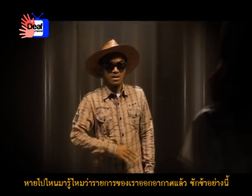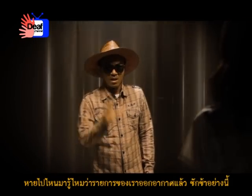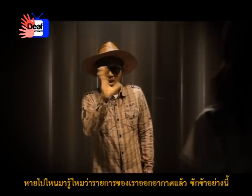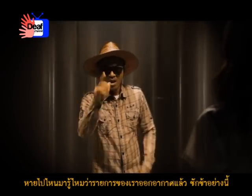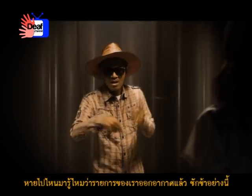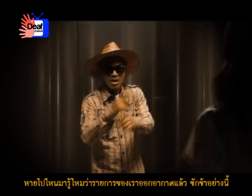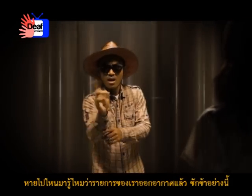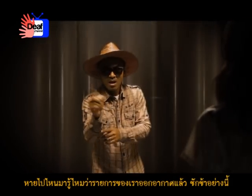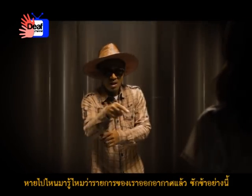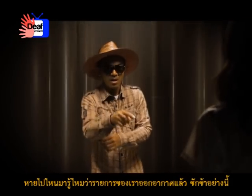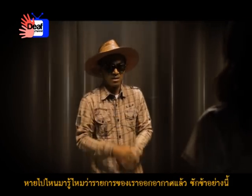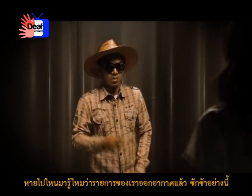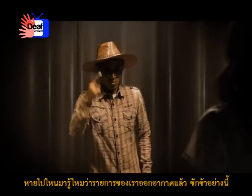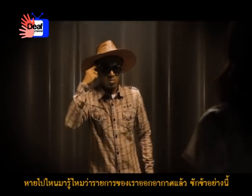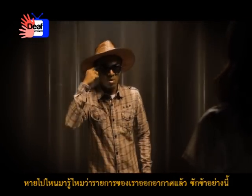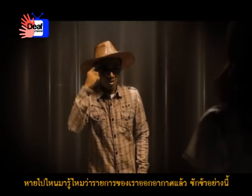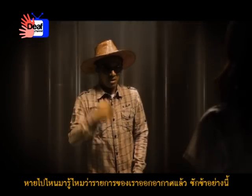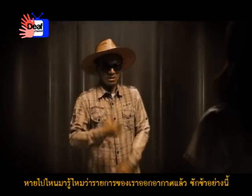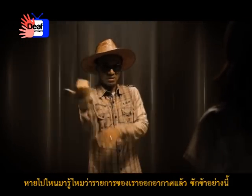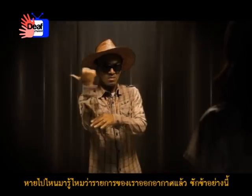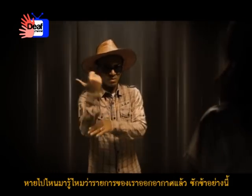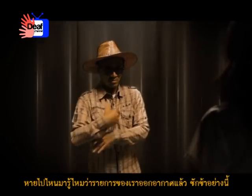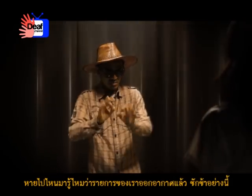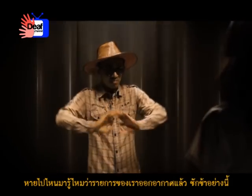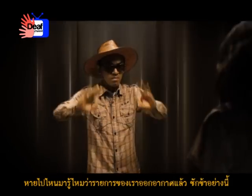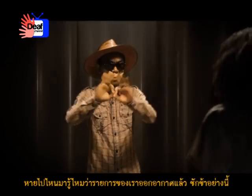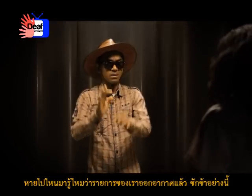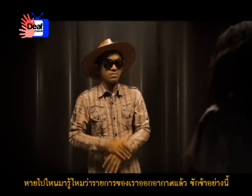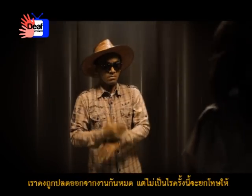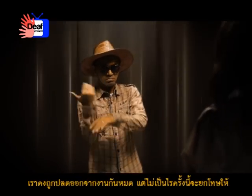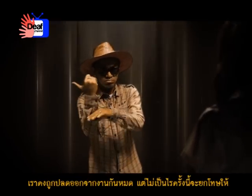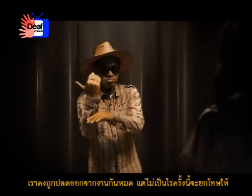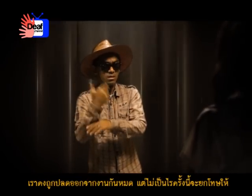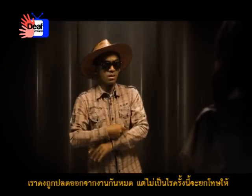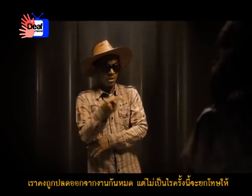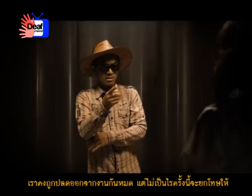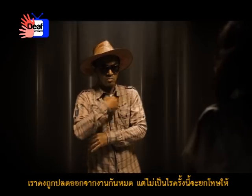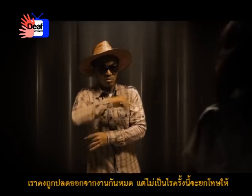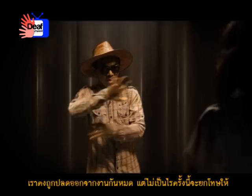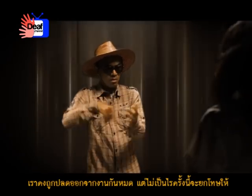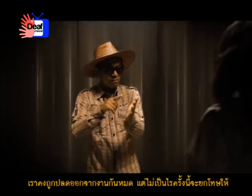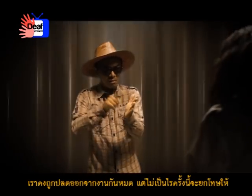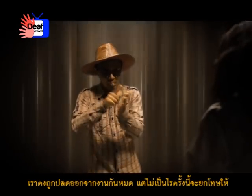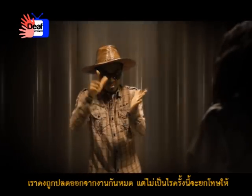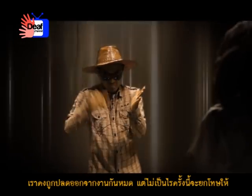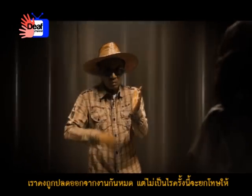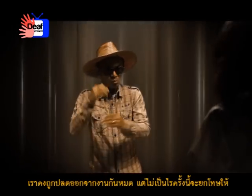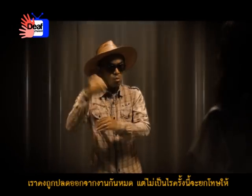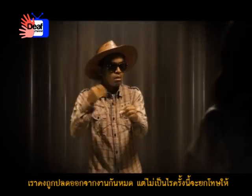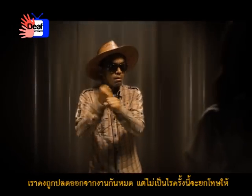หายไปไหนมานี่รู้ไหมว่ารายการของเราออนแอร์แล้วช้าแบบนี้เดี๋ยวก็ตกงานกันหมดหรอกแต่ไม่เป็นไร